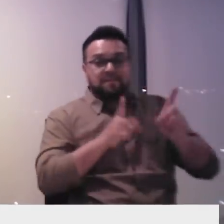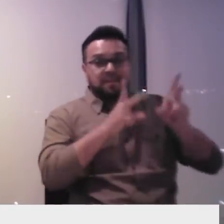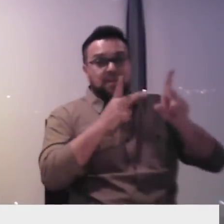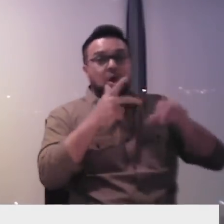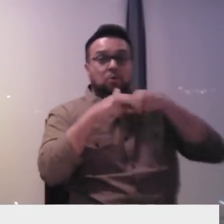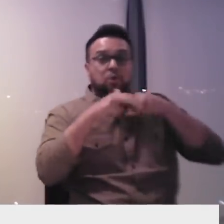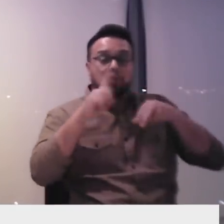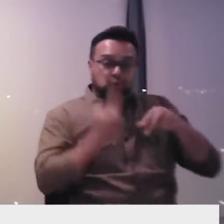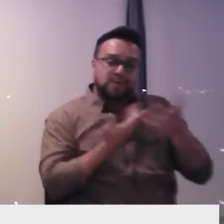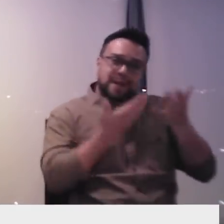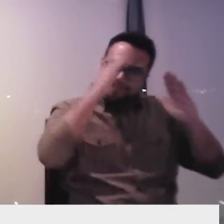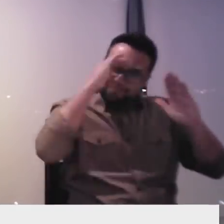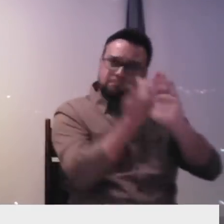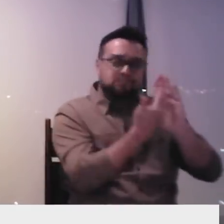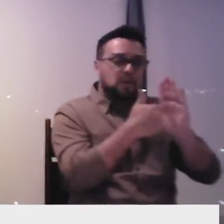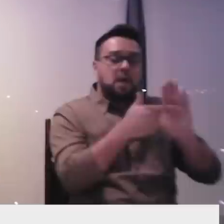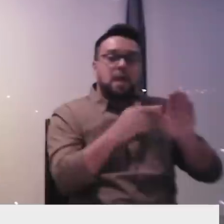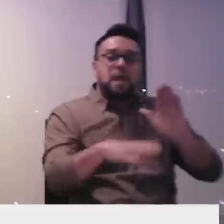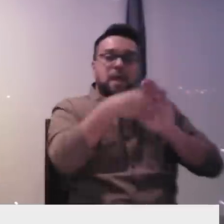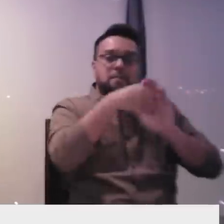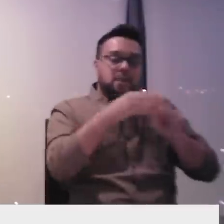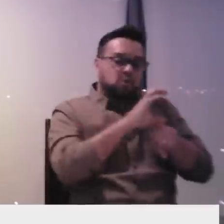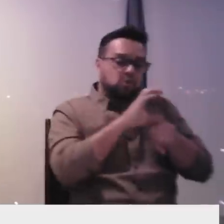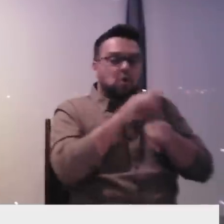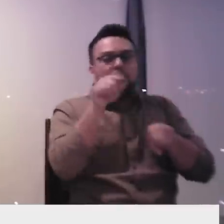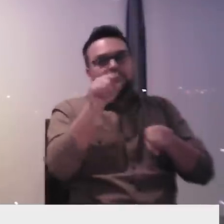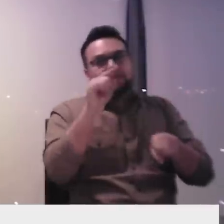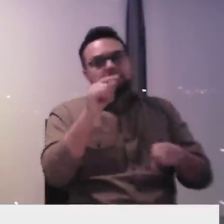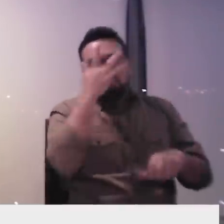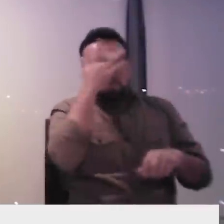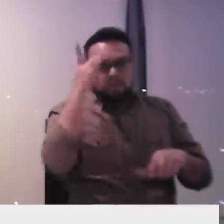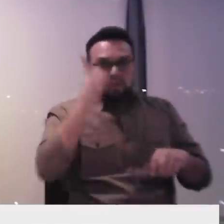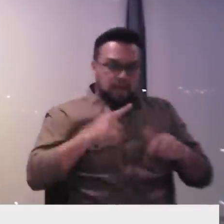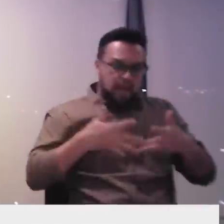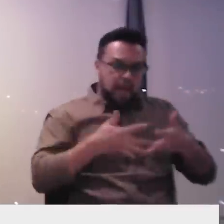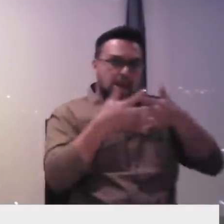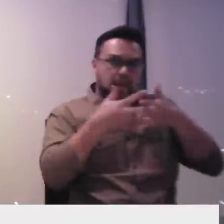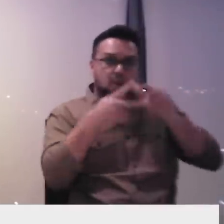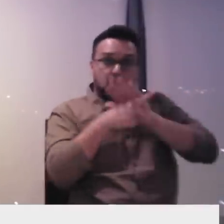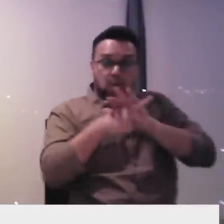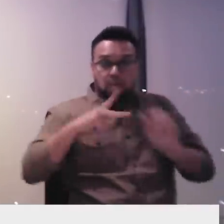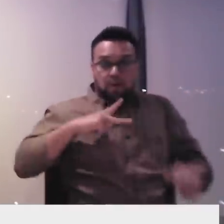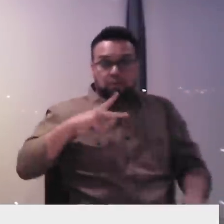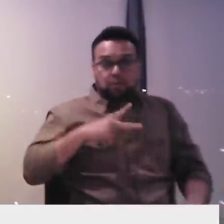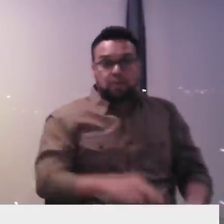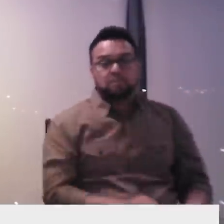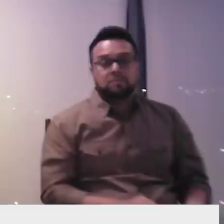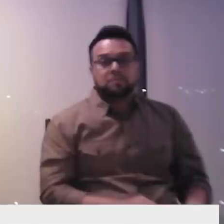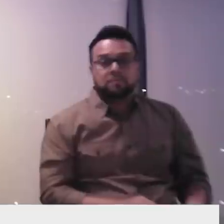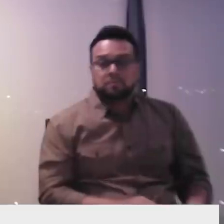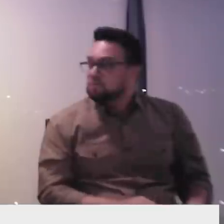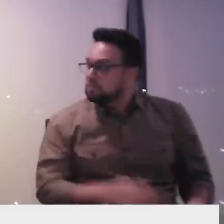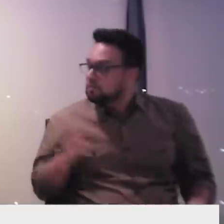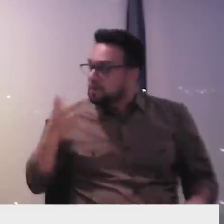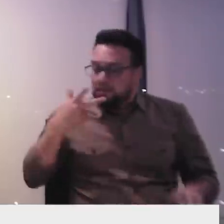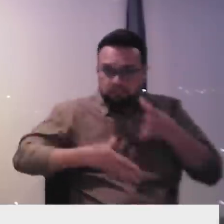essa emenda constitucional. Daí o caminhoneiro, você que tem carro particular, vai ter previsibilidade. Quer falar alguma